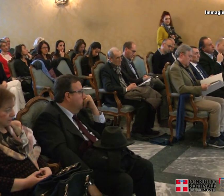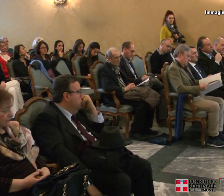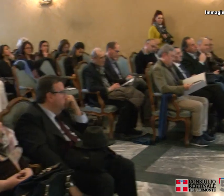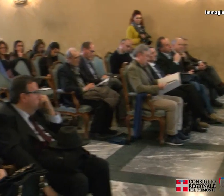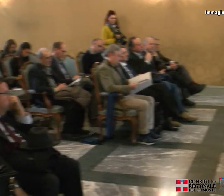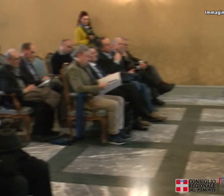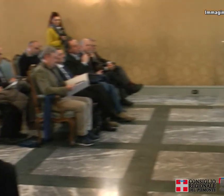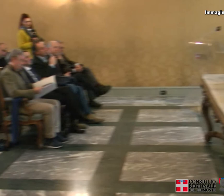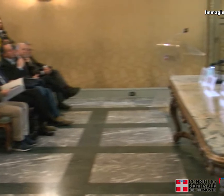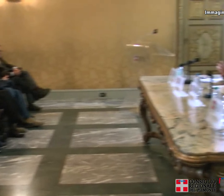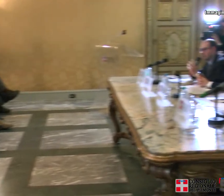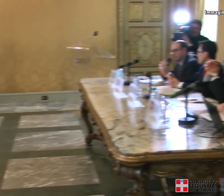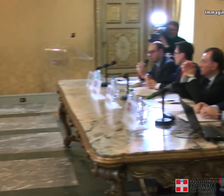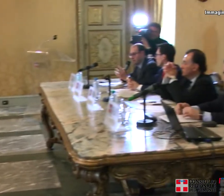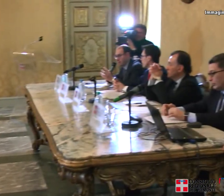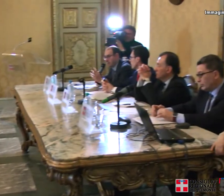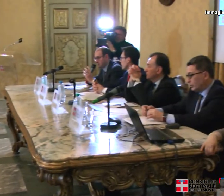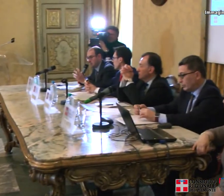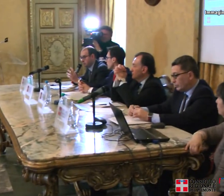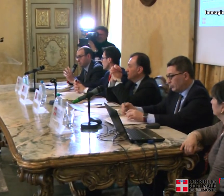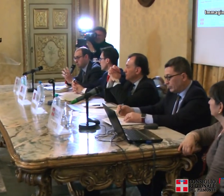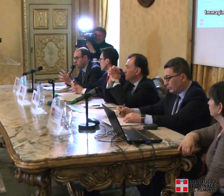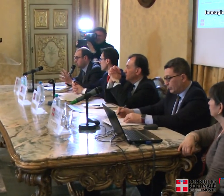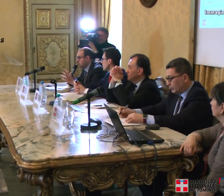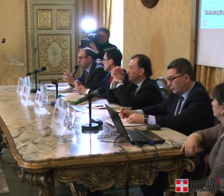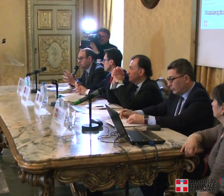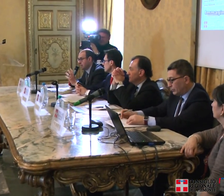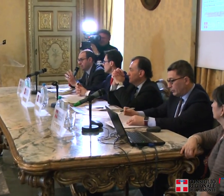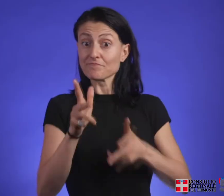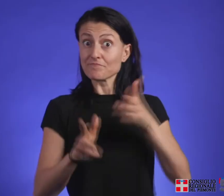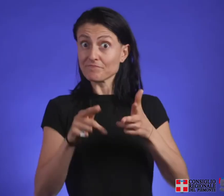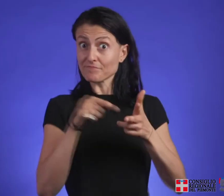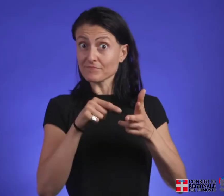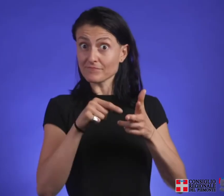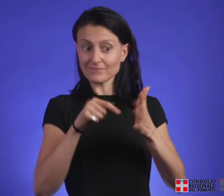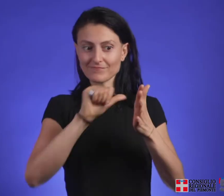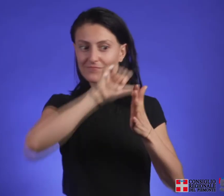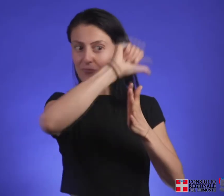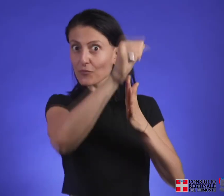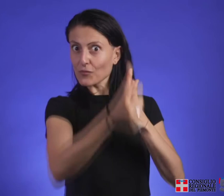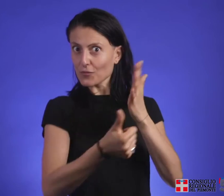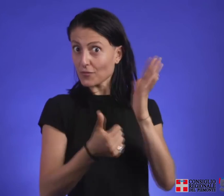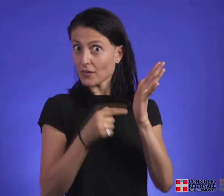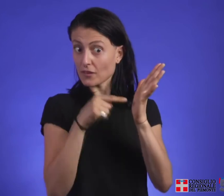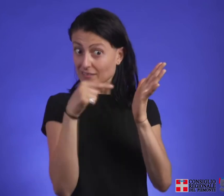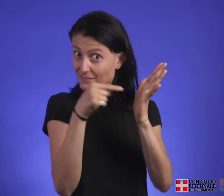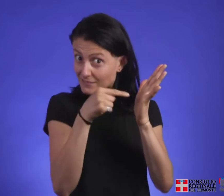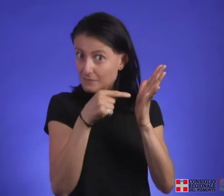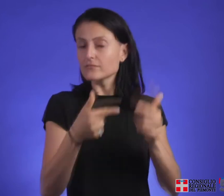per la traduzione simultanea in lis delle conferenze stampa coinvolgendo enti associazioni che si occupano della traduzione in